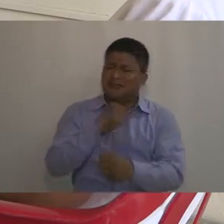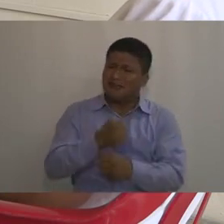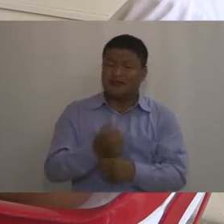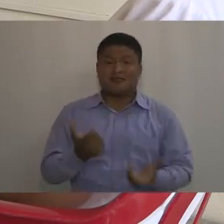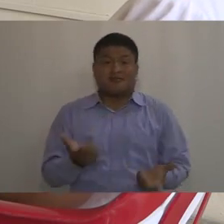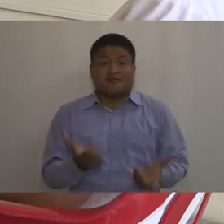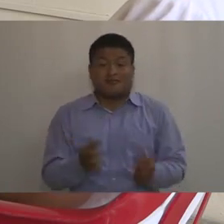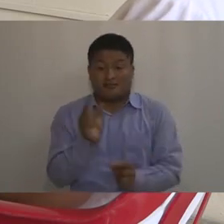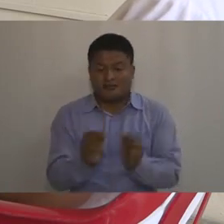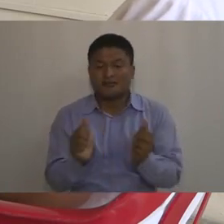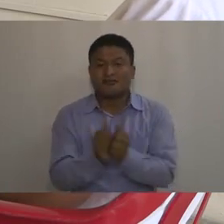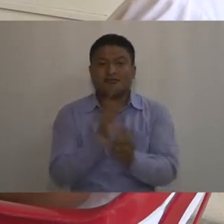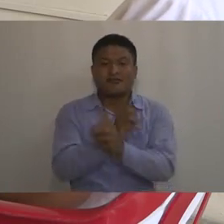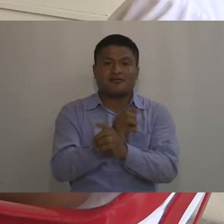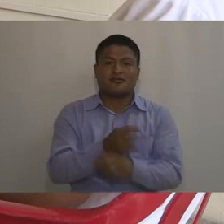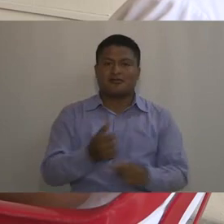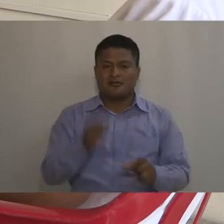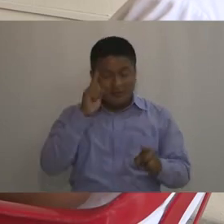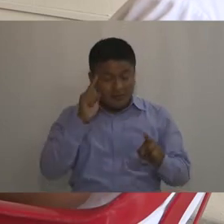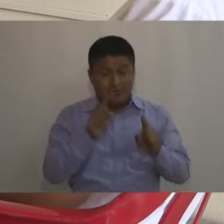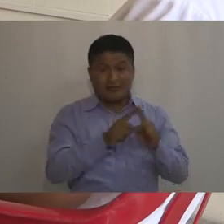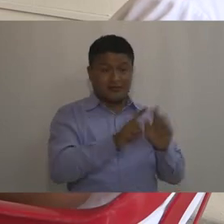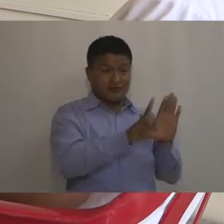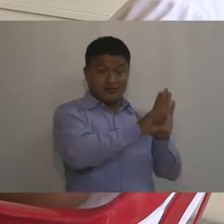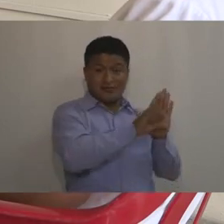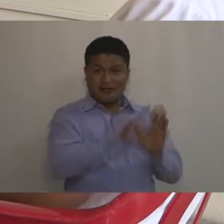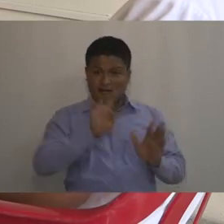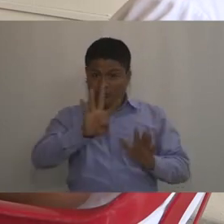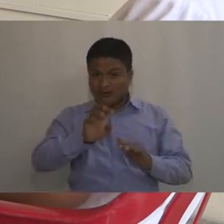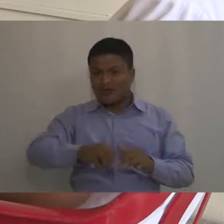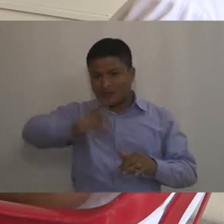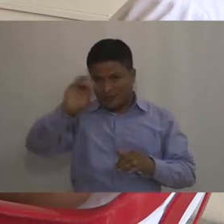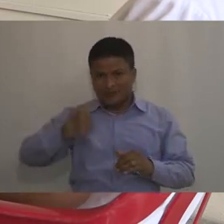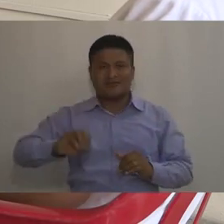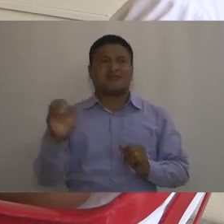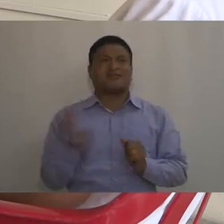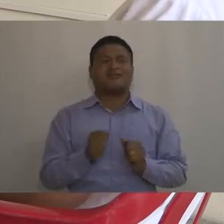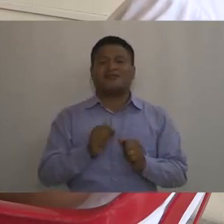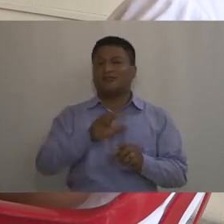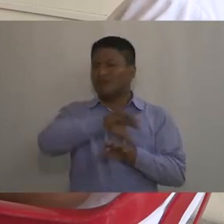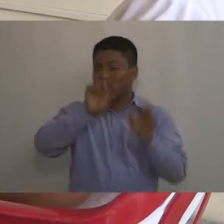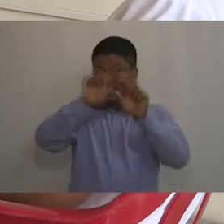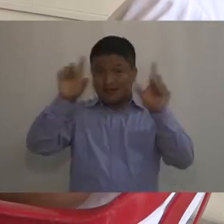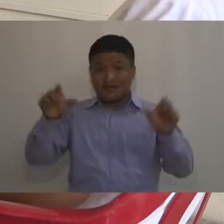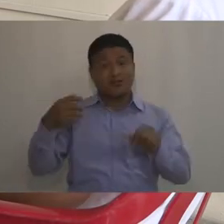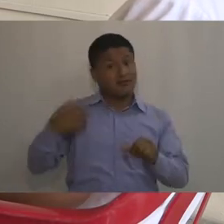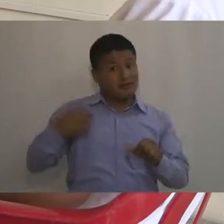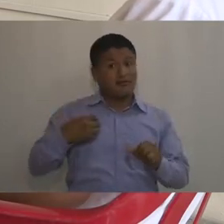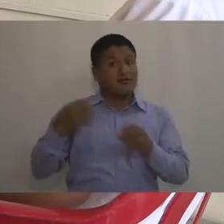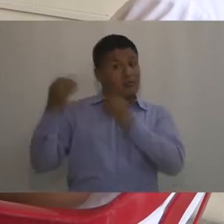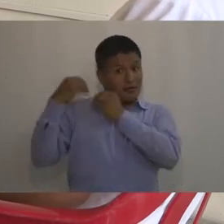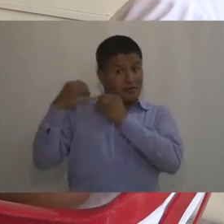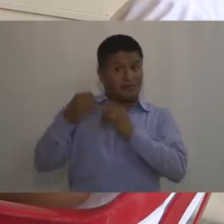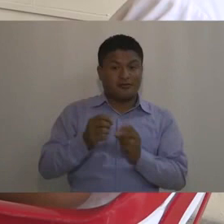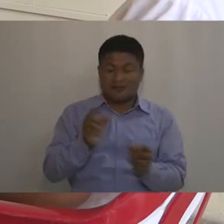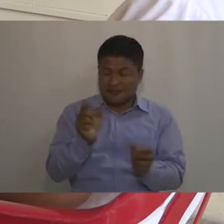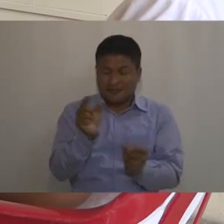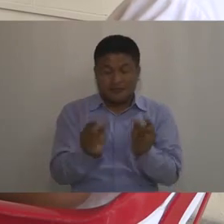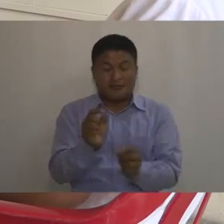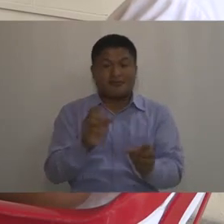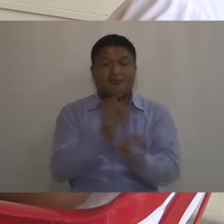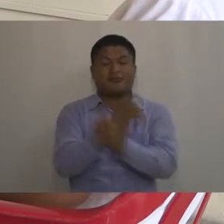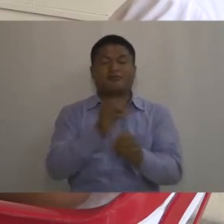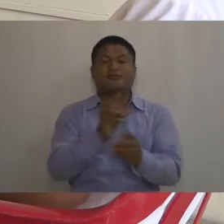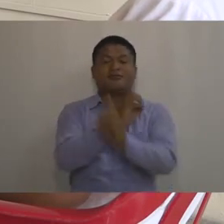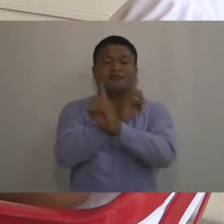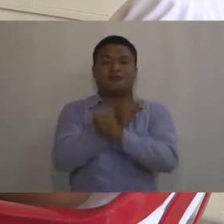con discapacidad, que de acuerdo a la ley, el 4% de las empresas e instituciones públicas deben tener en nómina personas con discapacidad.